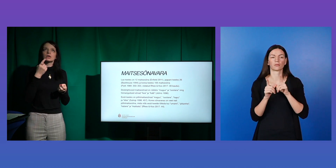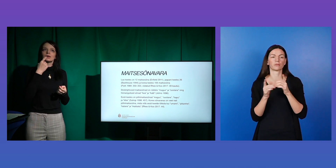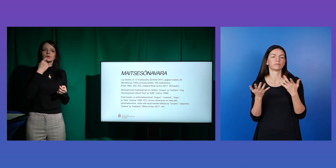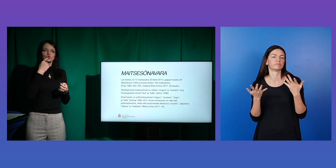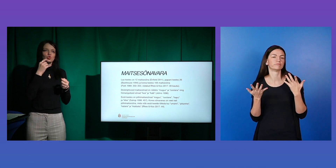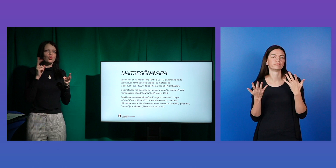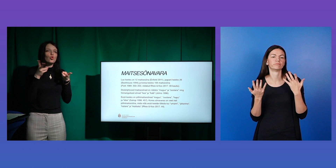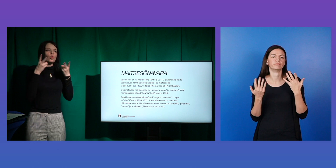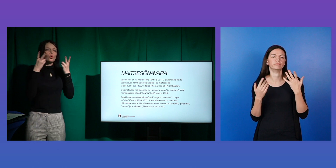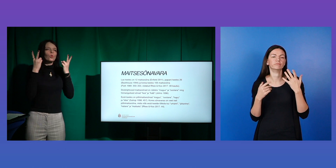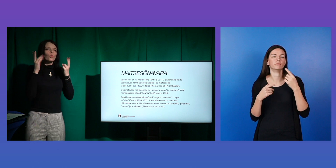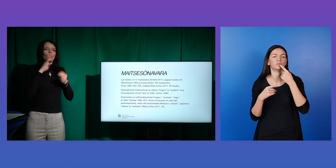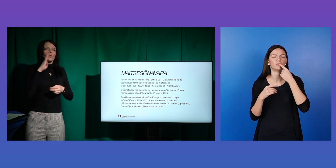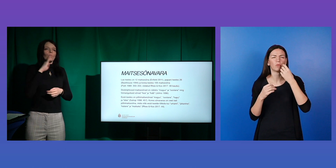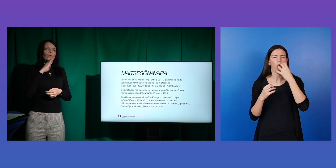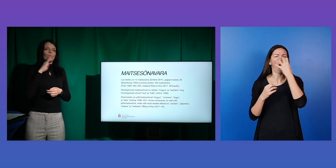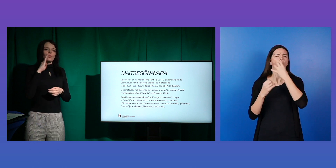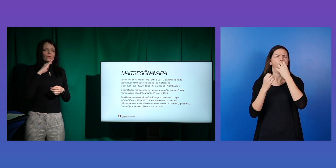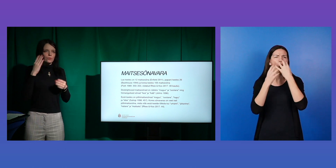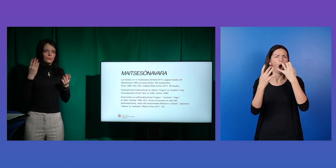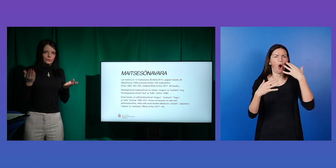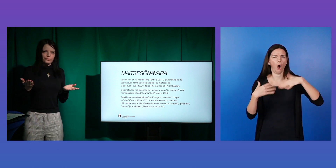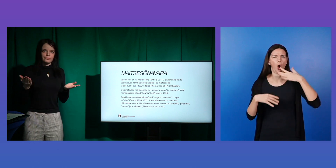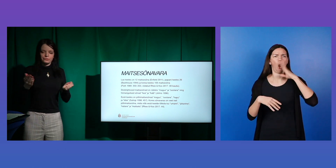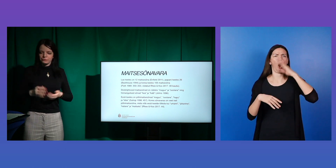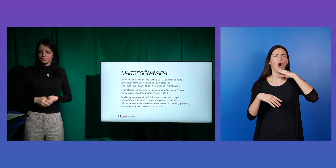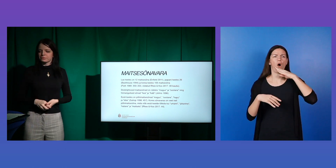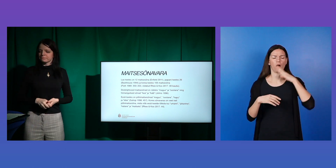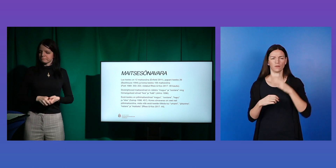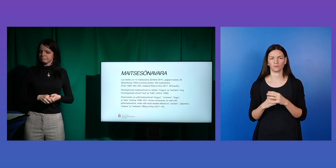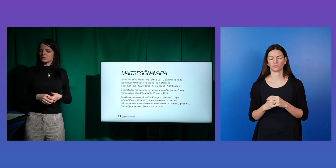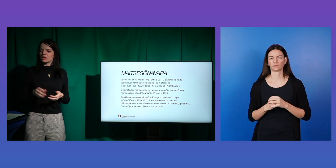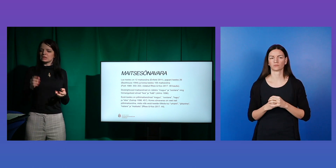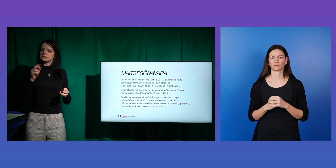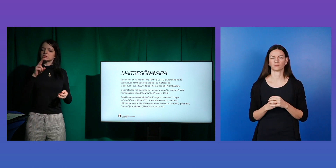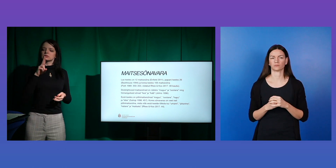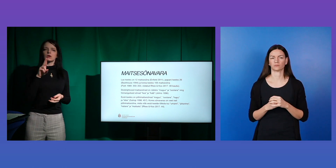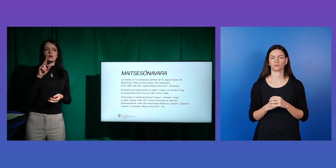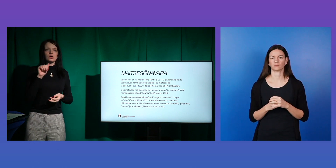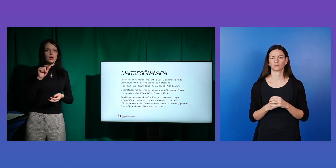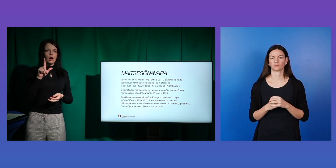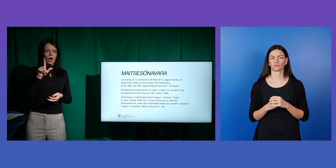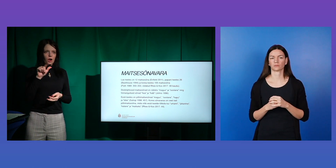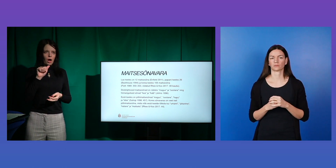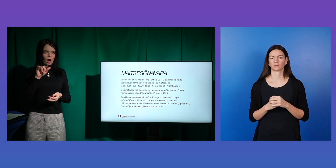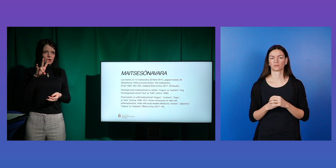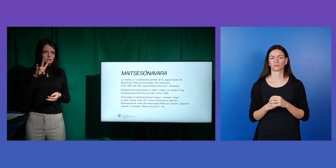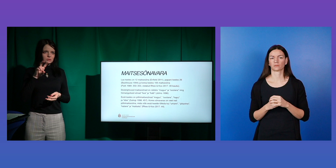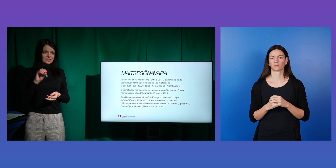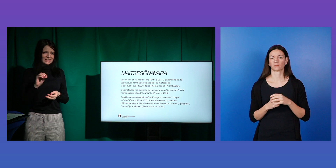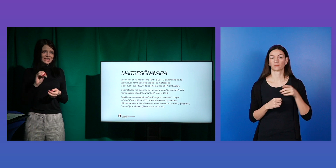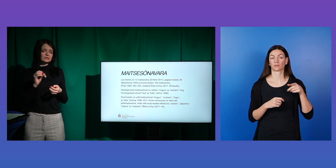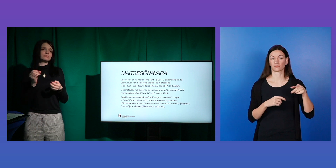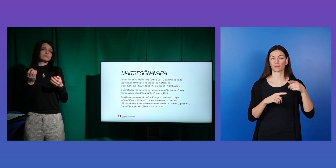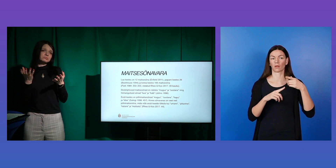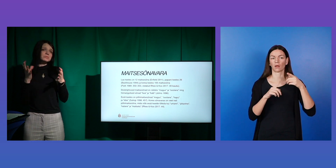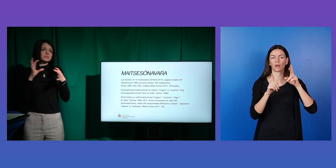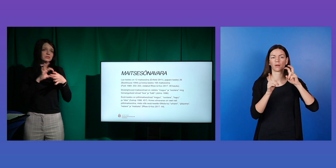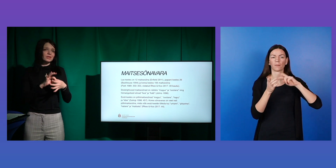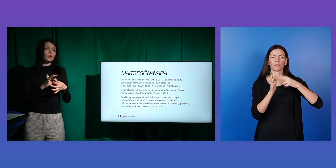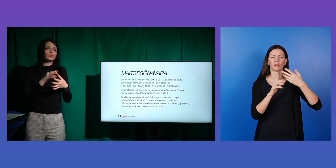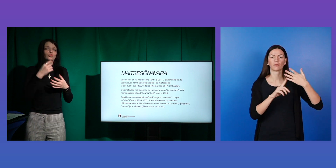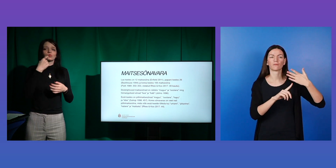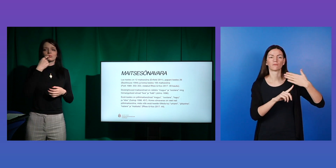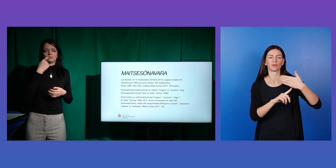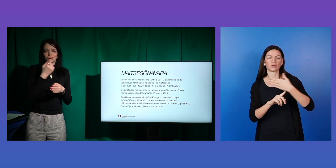on selline nagu veidi piprane, veidi põletav maitse ja kalane,